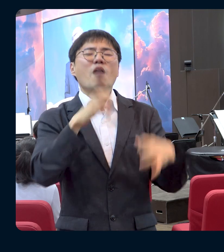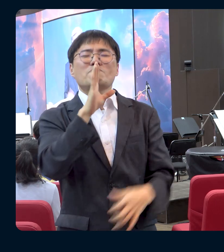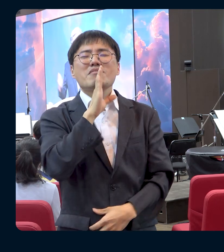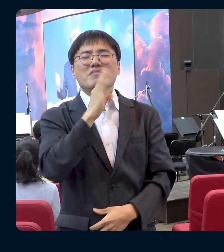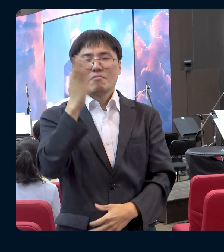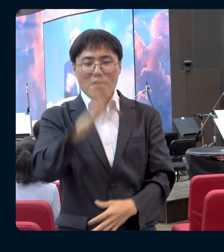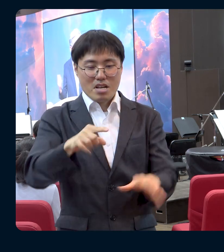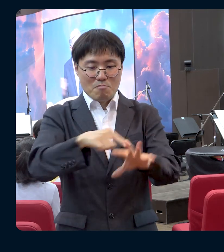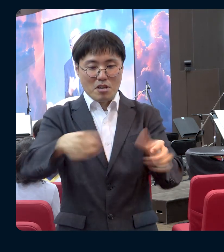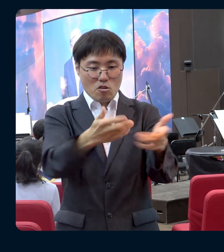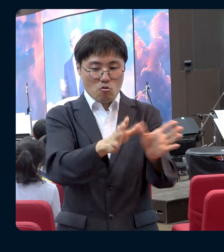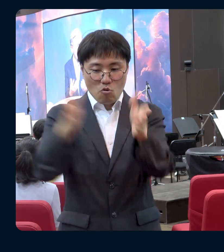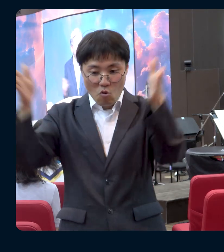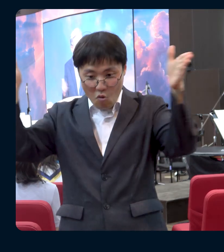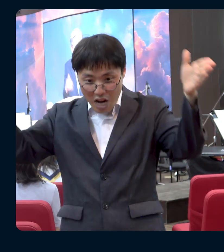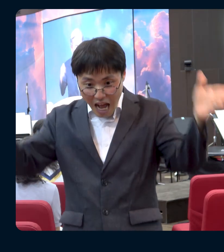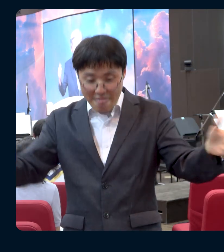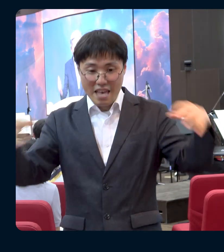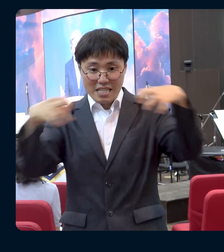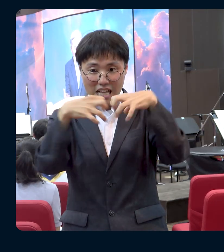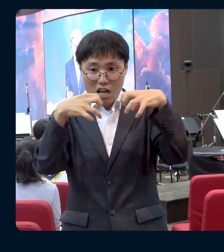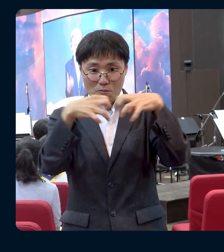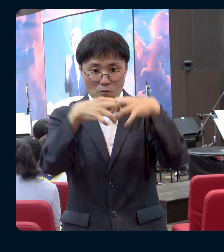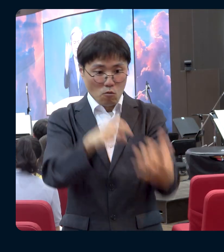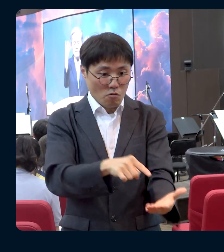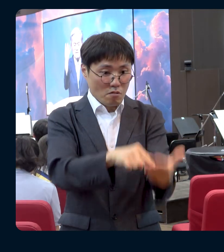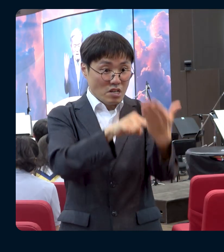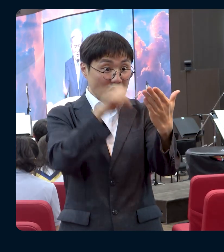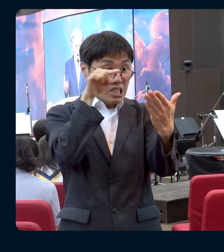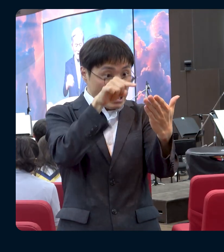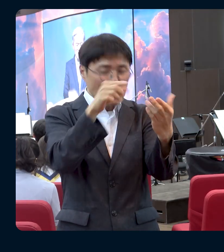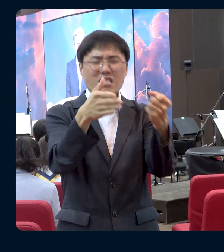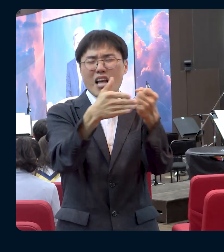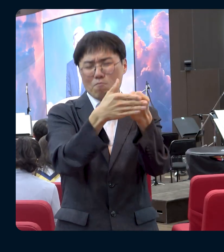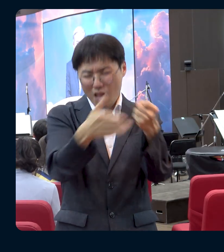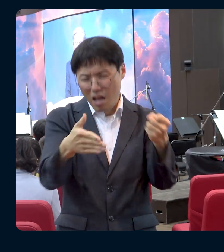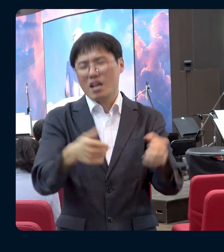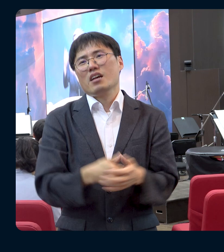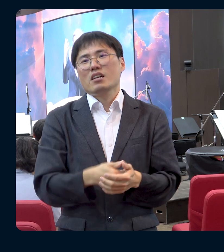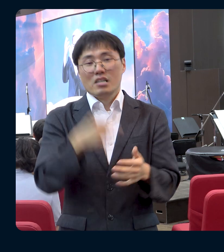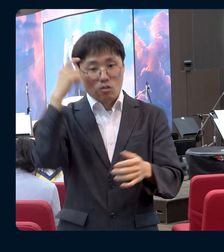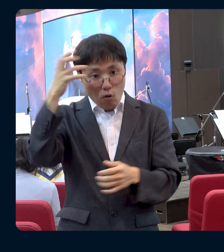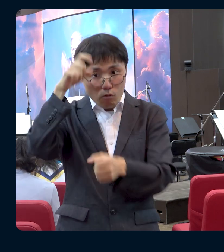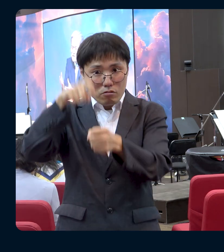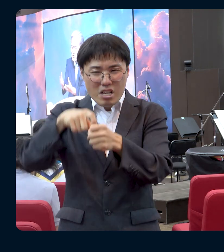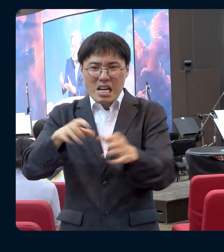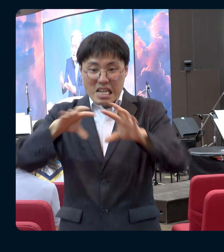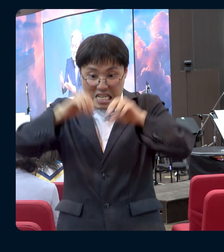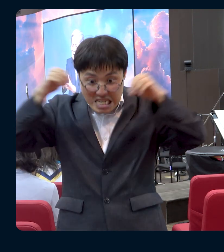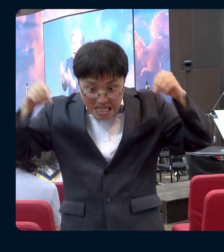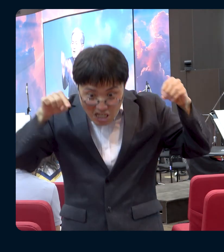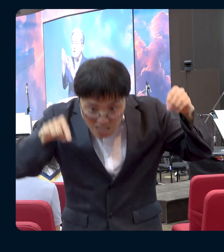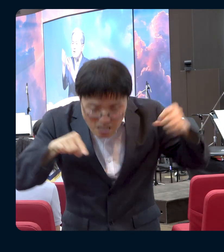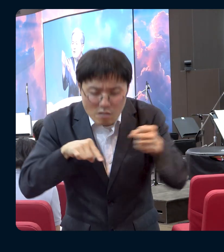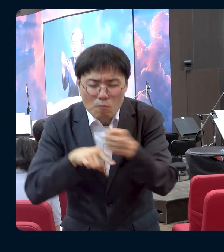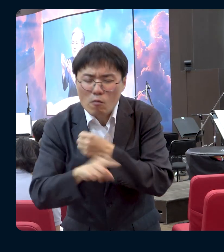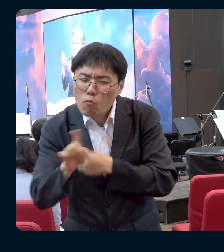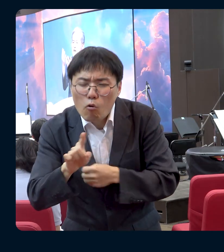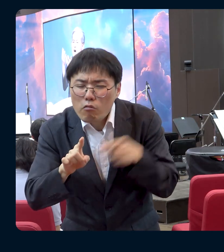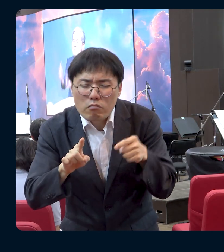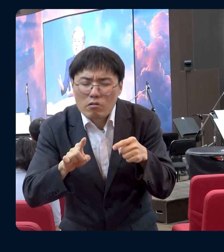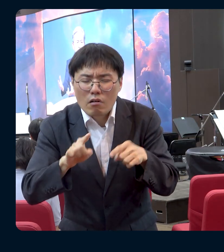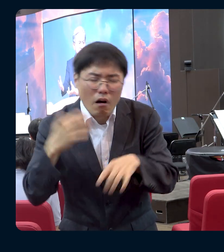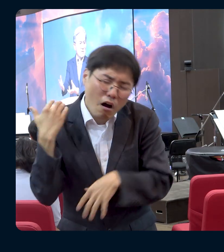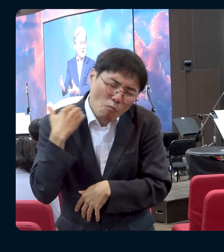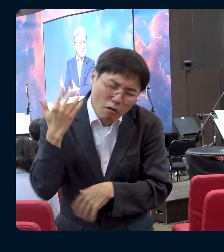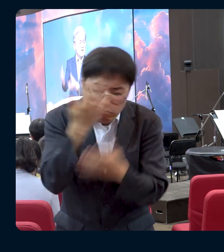그러나 민족 간의 싸움이라고 하는 이 드러나 있는 사실 때문에 그 영적 전쟁이 진짜 중요한 의미가